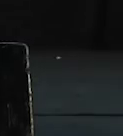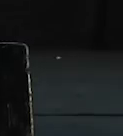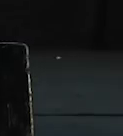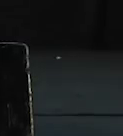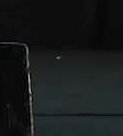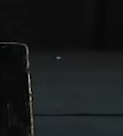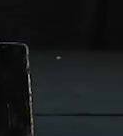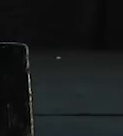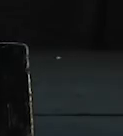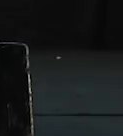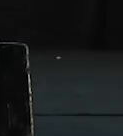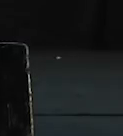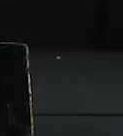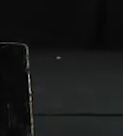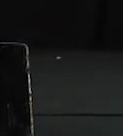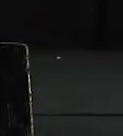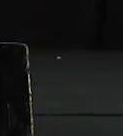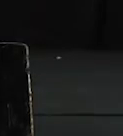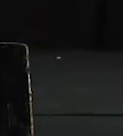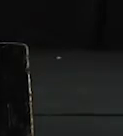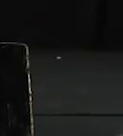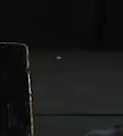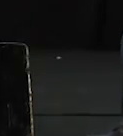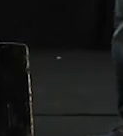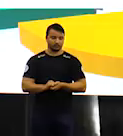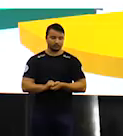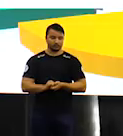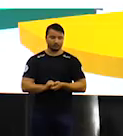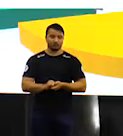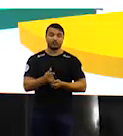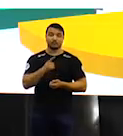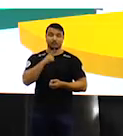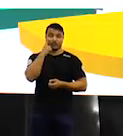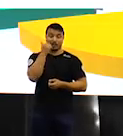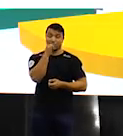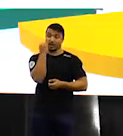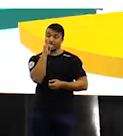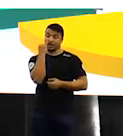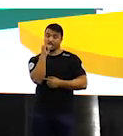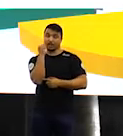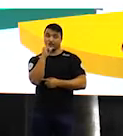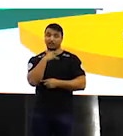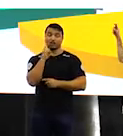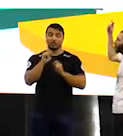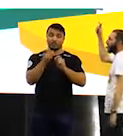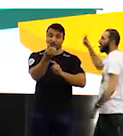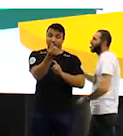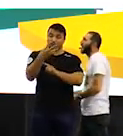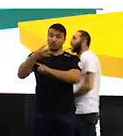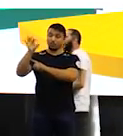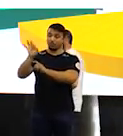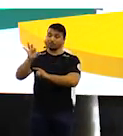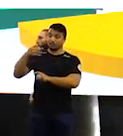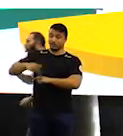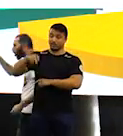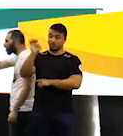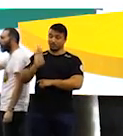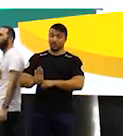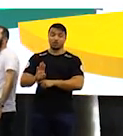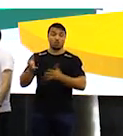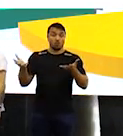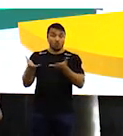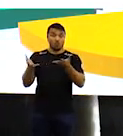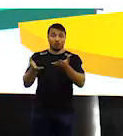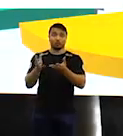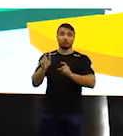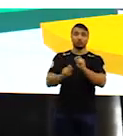Bom, em termos de energia elétrica, 64% de toda a energia brasileira